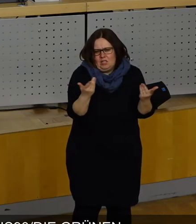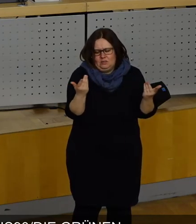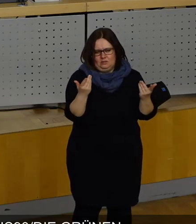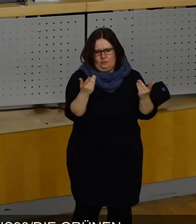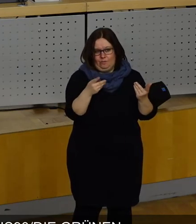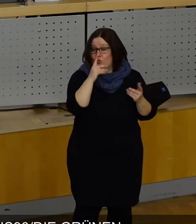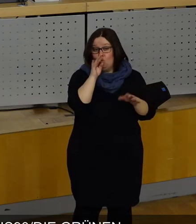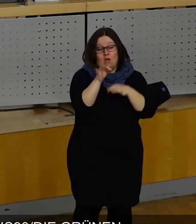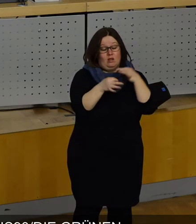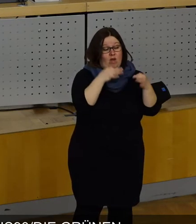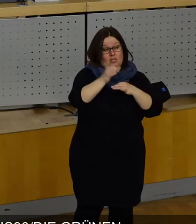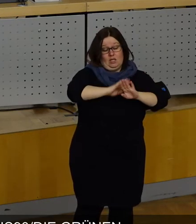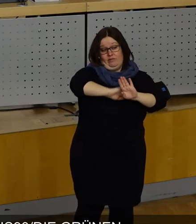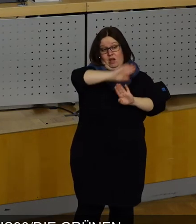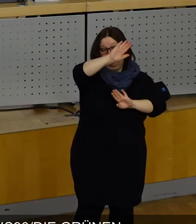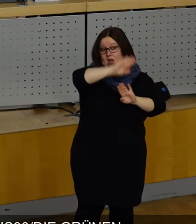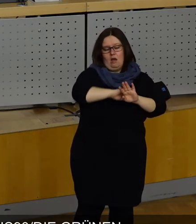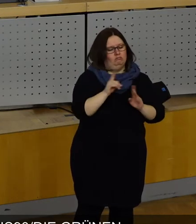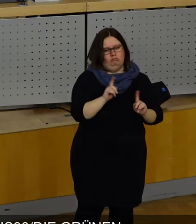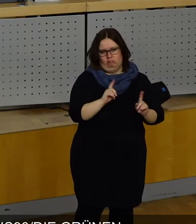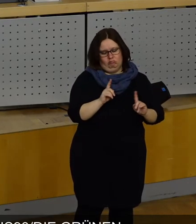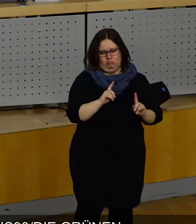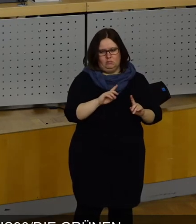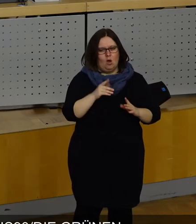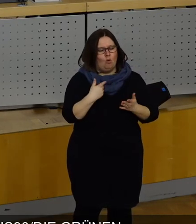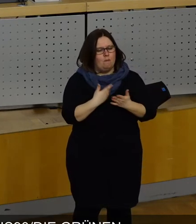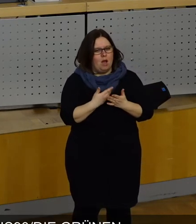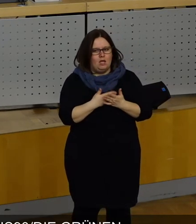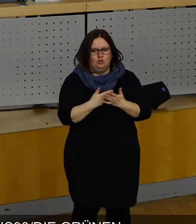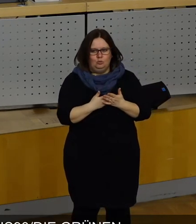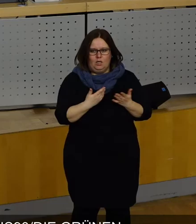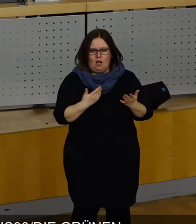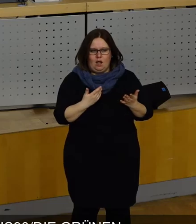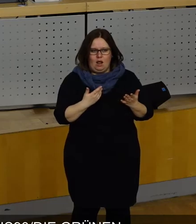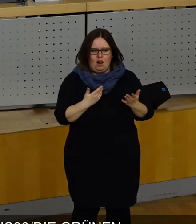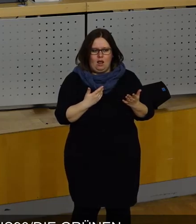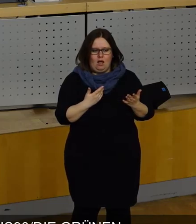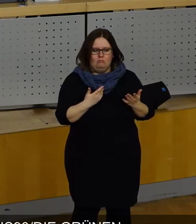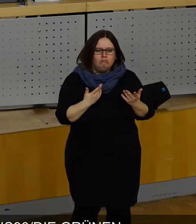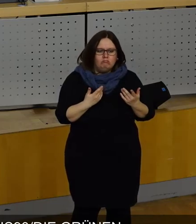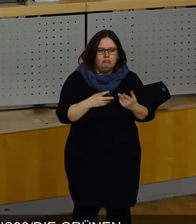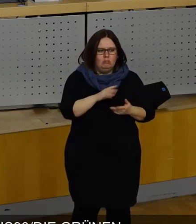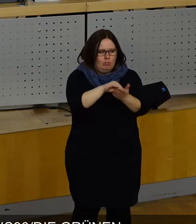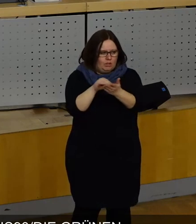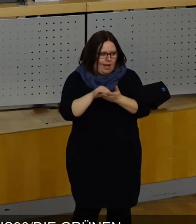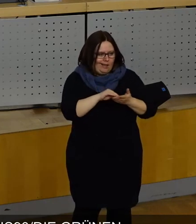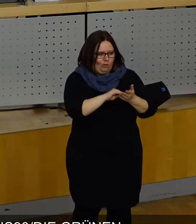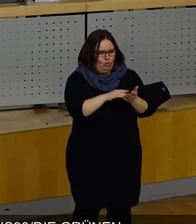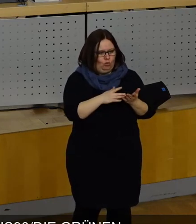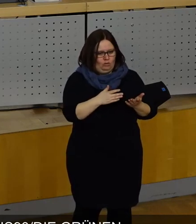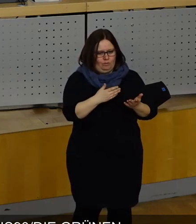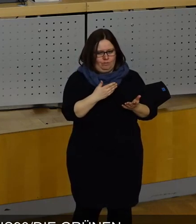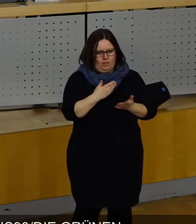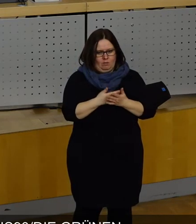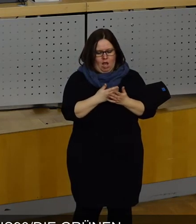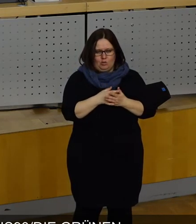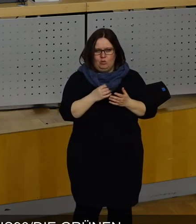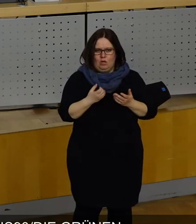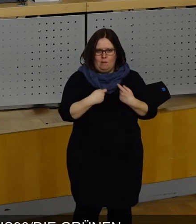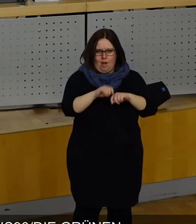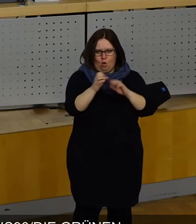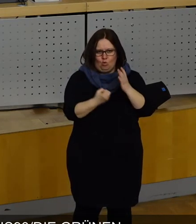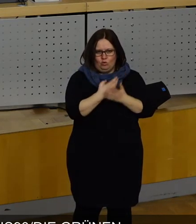die Qualität von Fassaden, das ist es auch. Aber es geht auch um die Frage der sozusagen Beteiligung. Wenn Sie mal schauen, Bundesstiftung Baukultur, gibt es